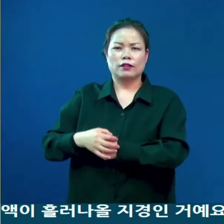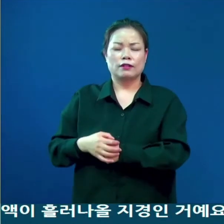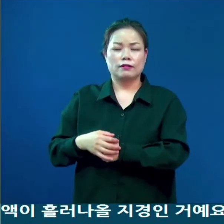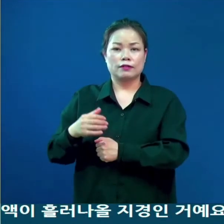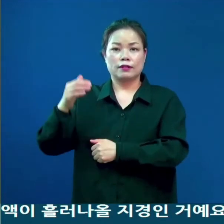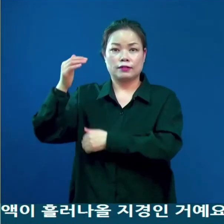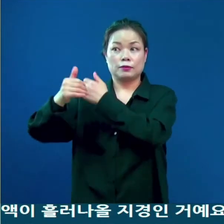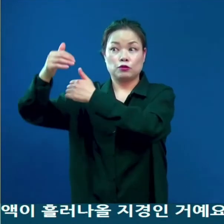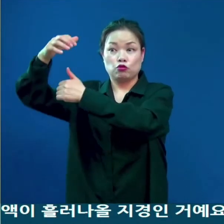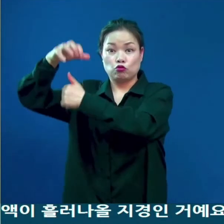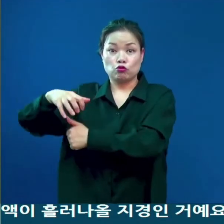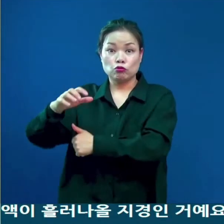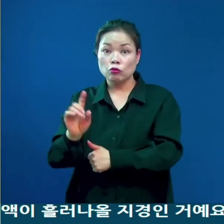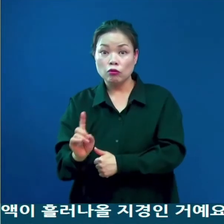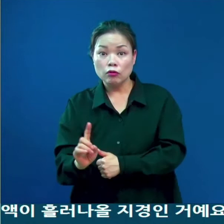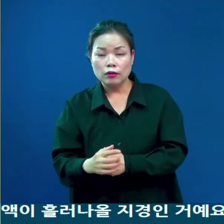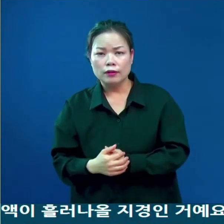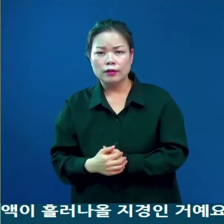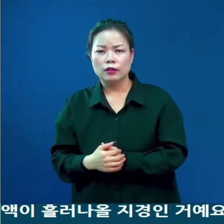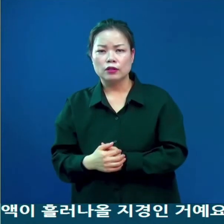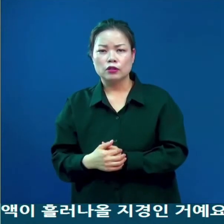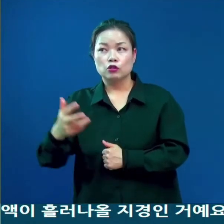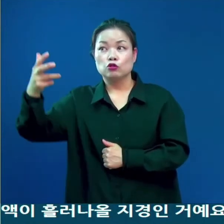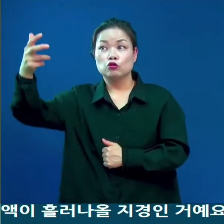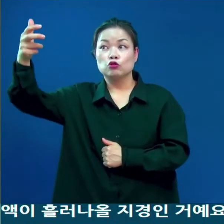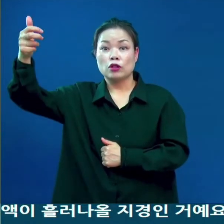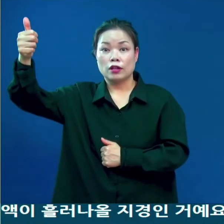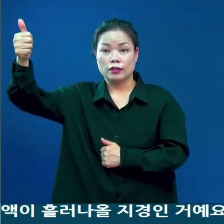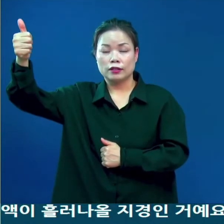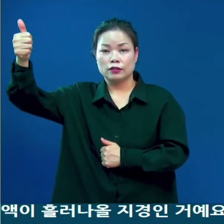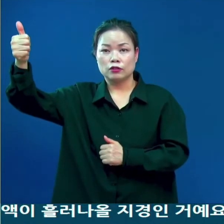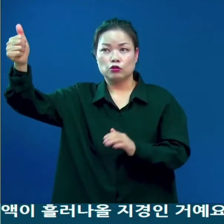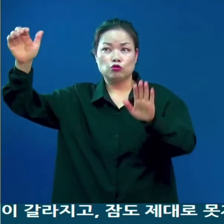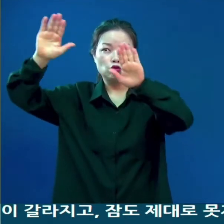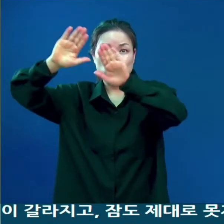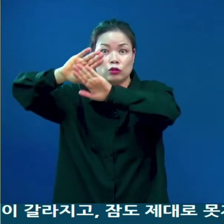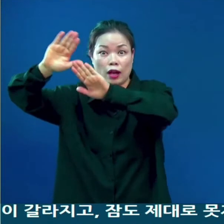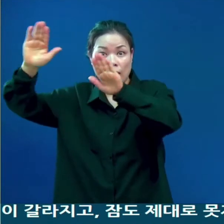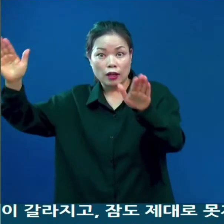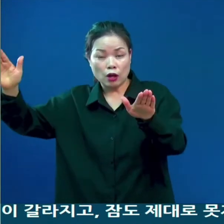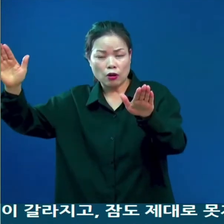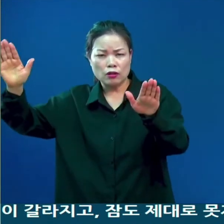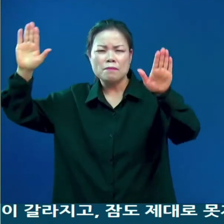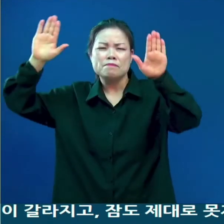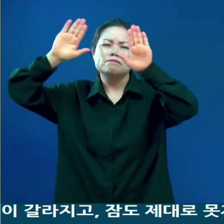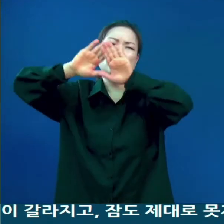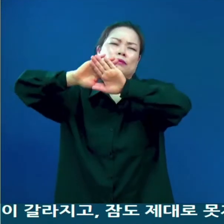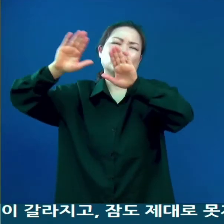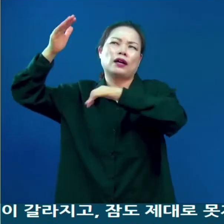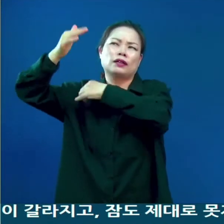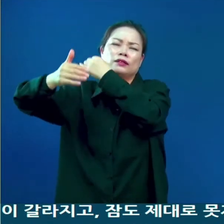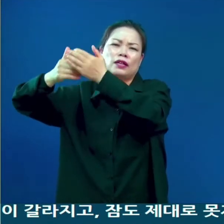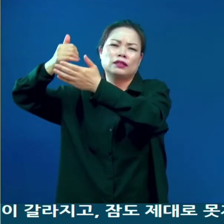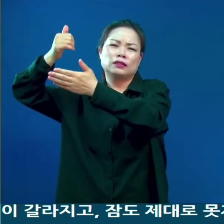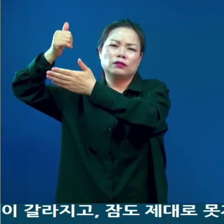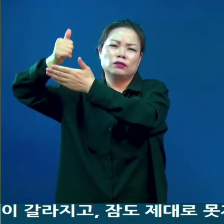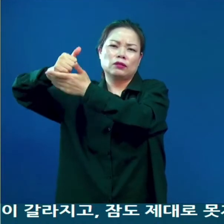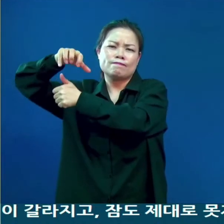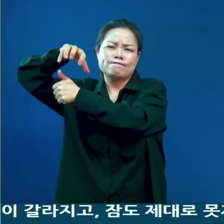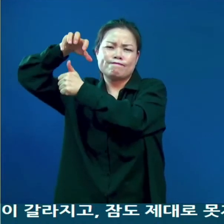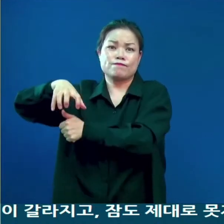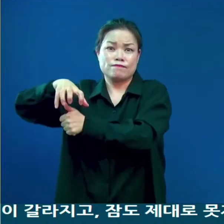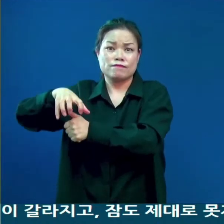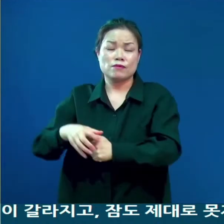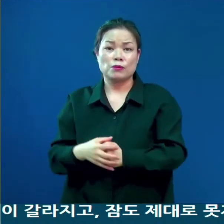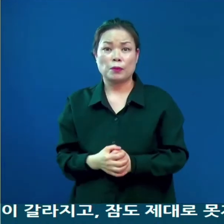누르셨다. 어떻게 누르세요? 주의 손이 주야로 밤낮 없이 하나님의 손이 꽉 누르시는 거예요.